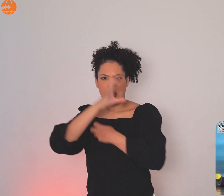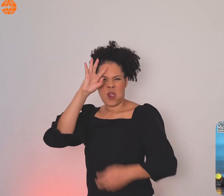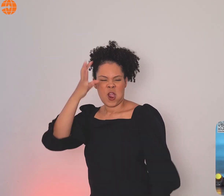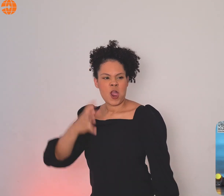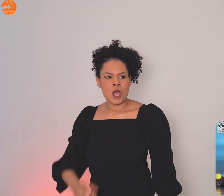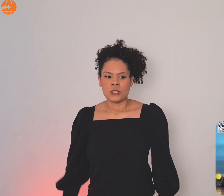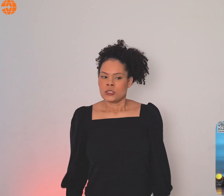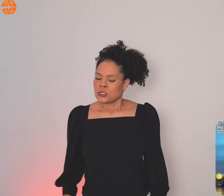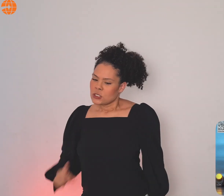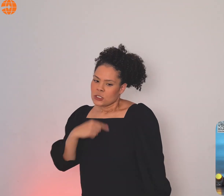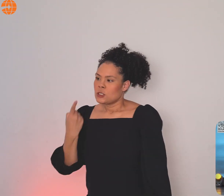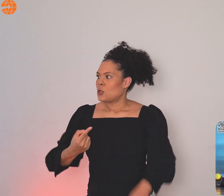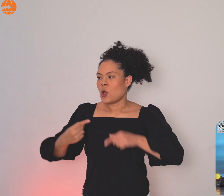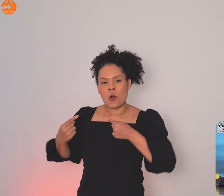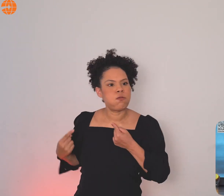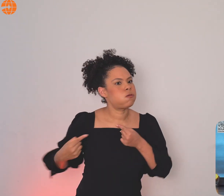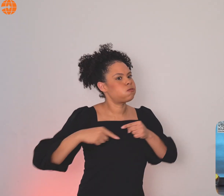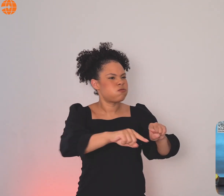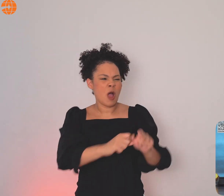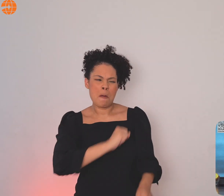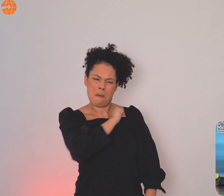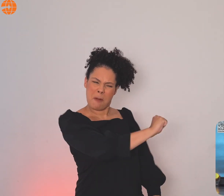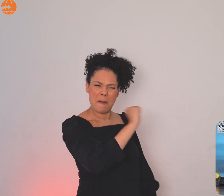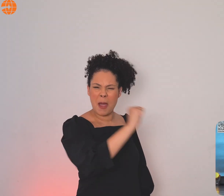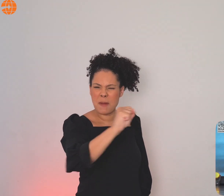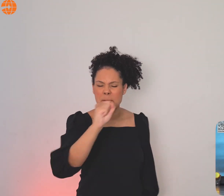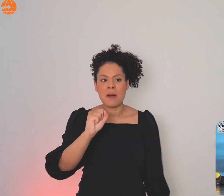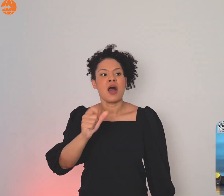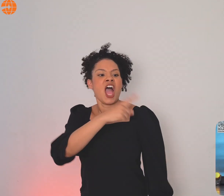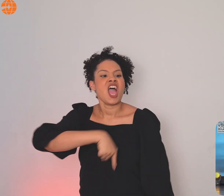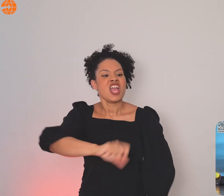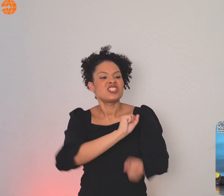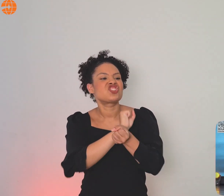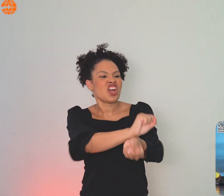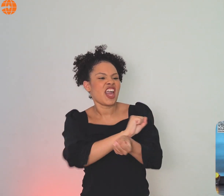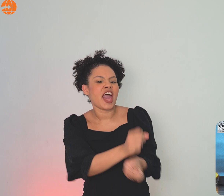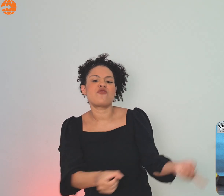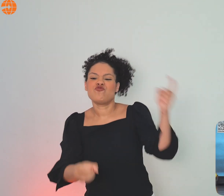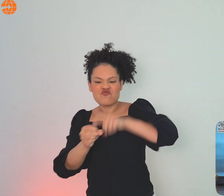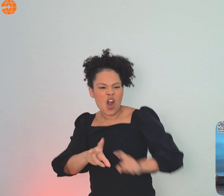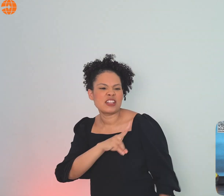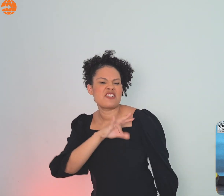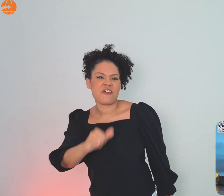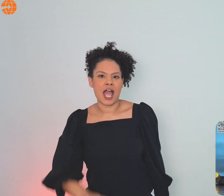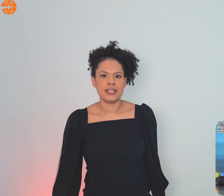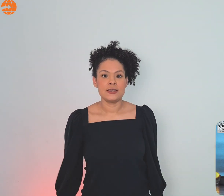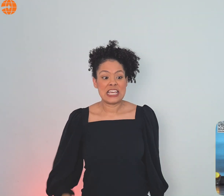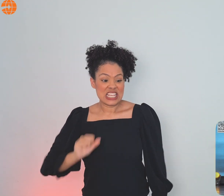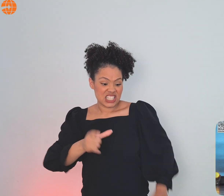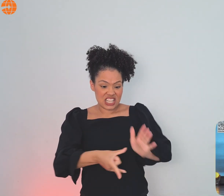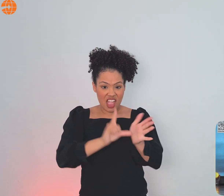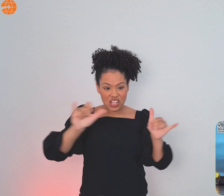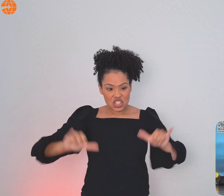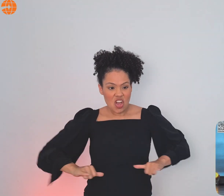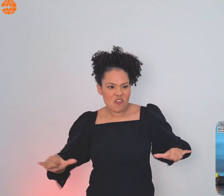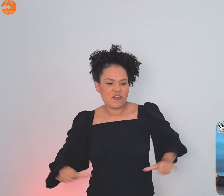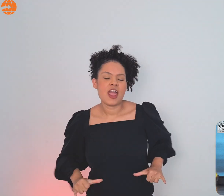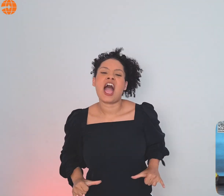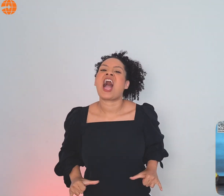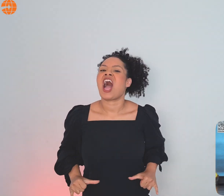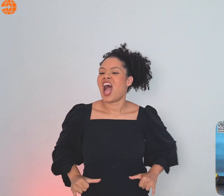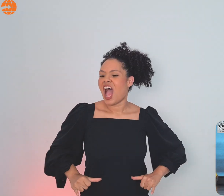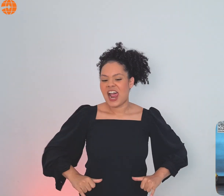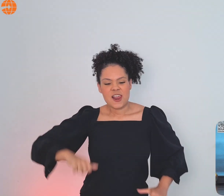nós vamos matar com crueldade, e nós vamos escravizar o restante. E se eles sofriam com a gente, agora que eles vão ver